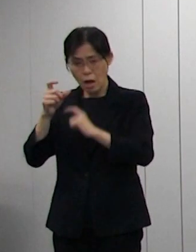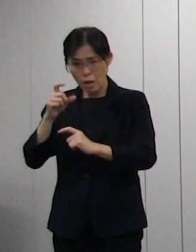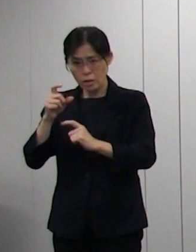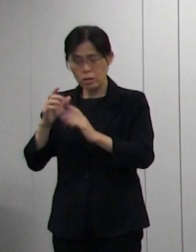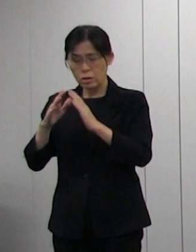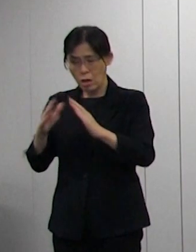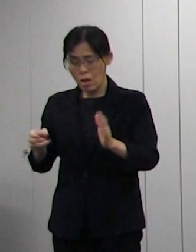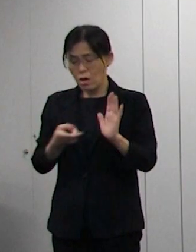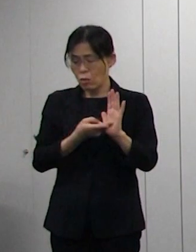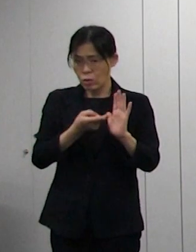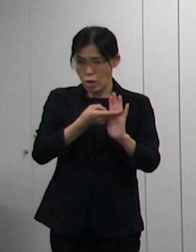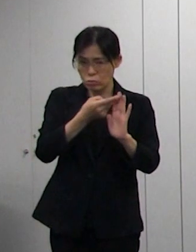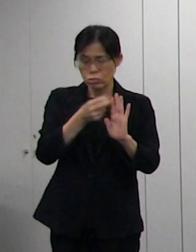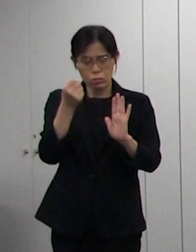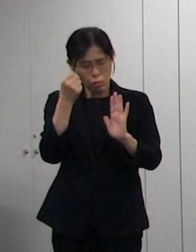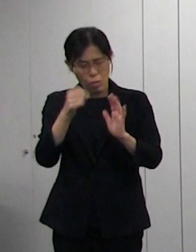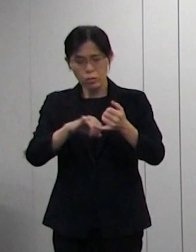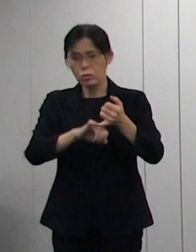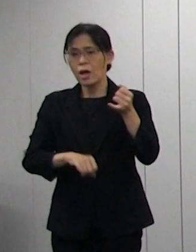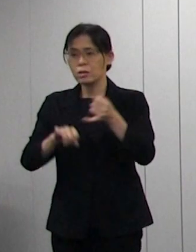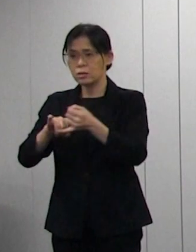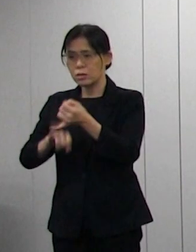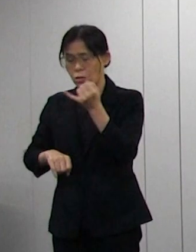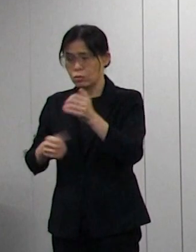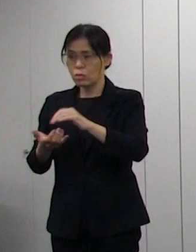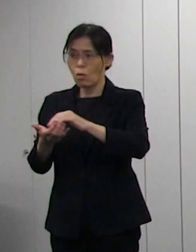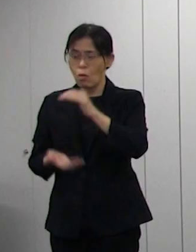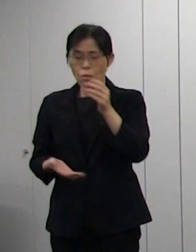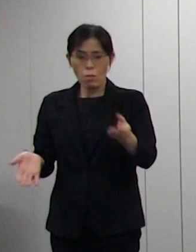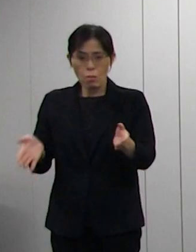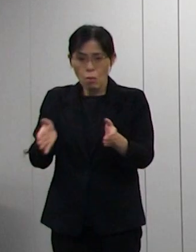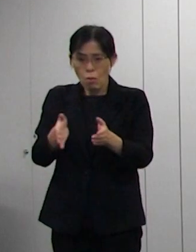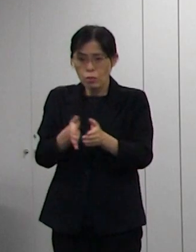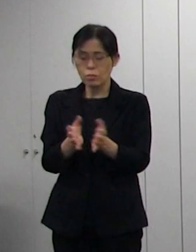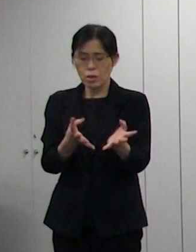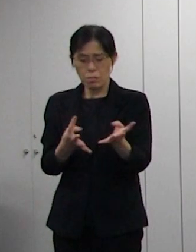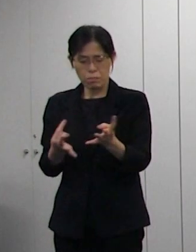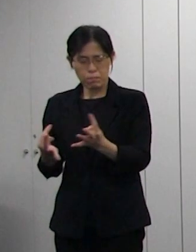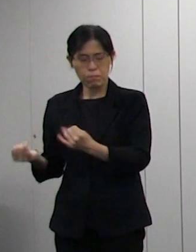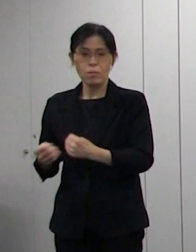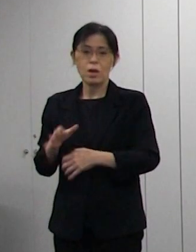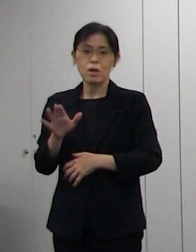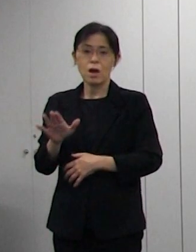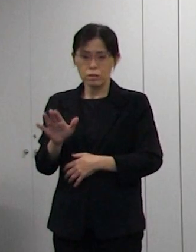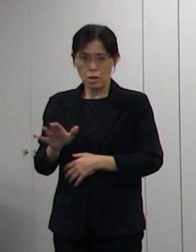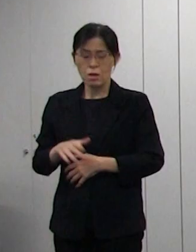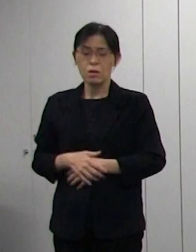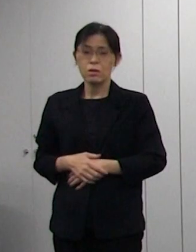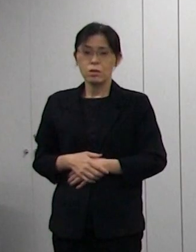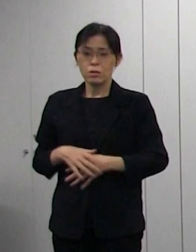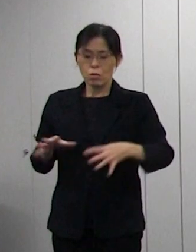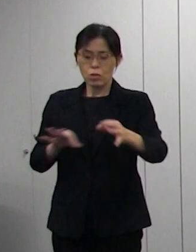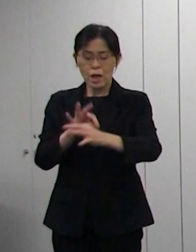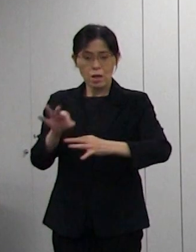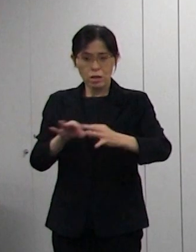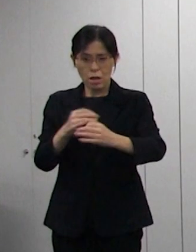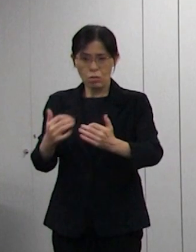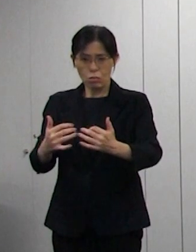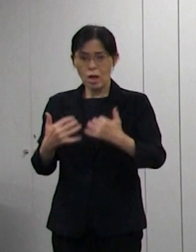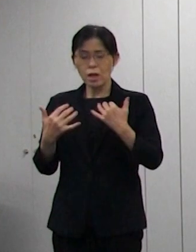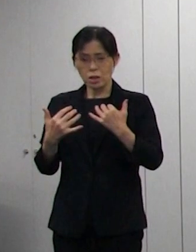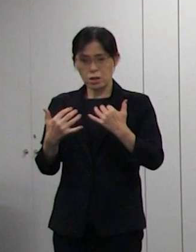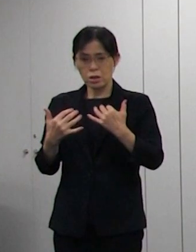宴会や宿泊のキャンセルがお盆期間も含めて多数発生しており、経営への打撃